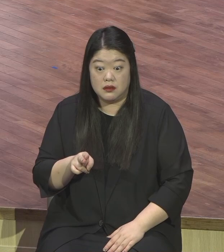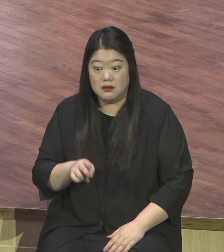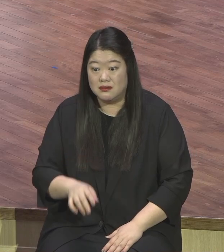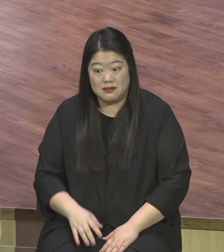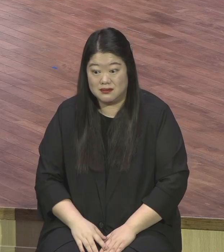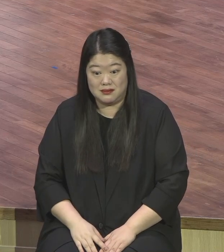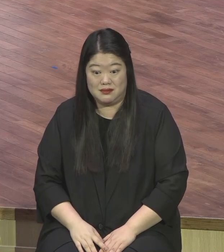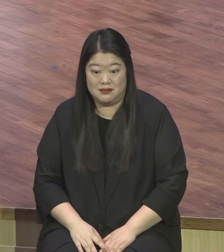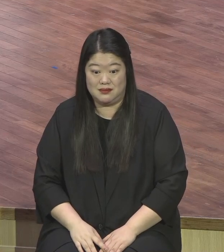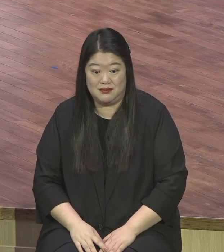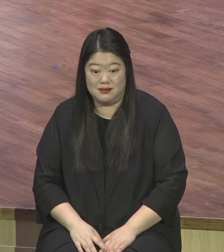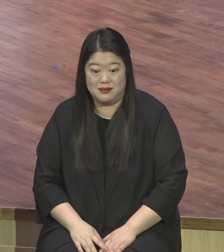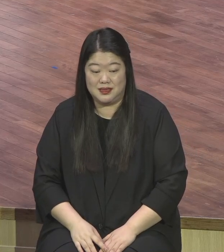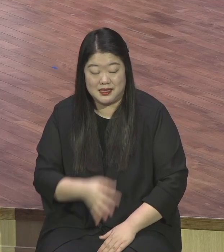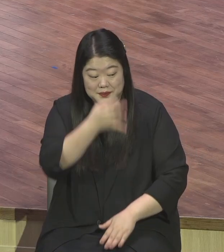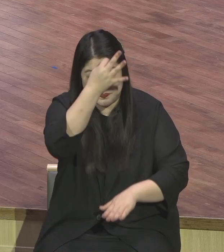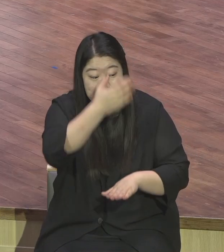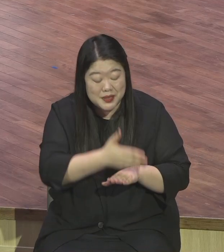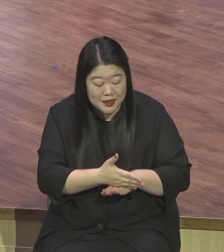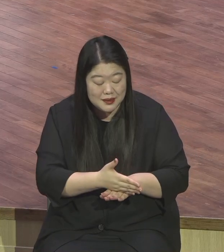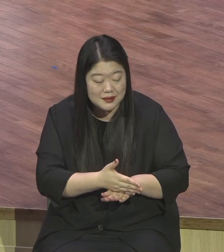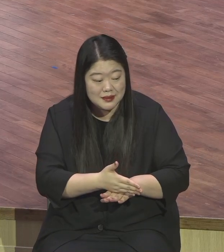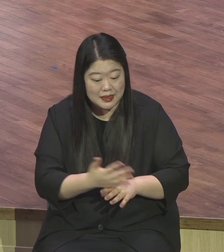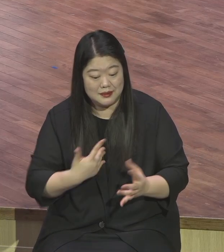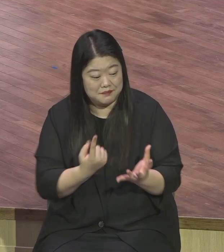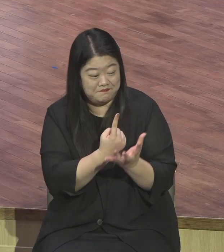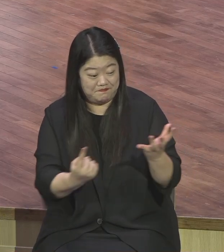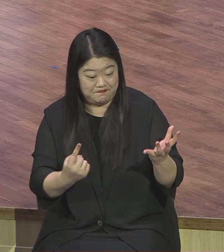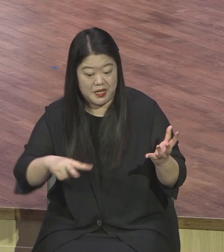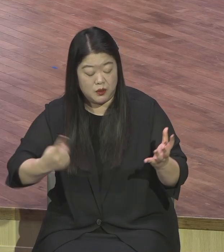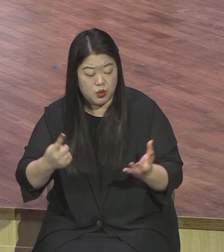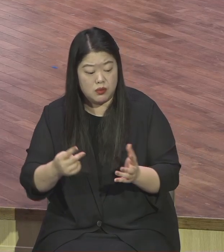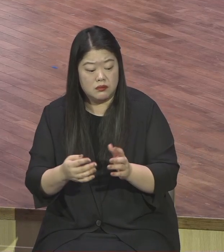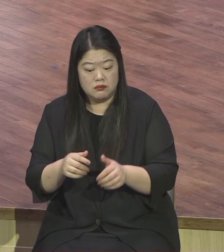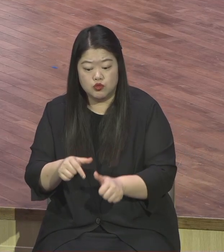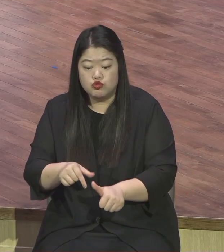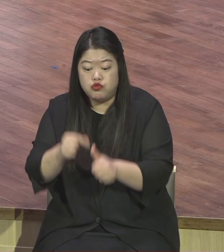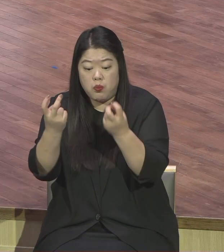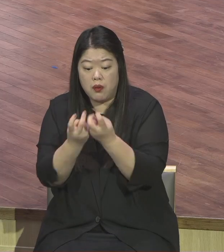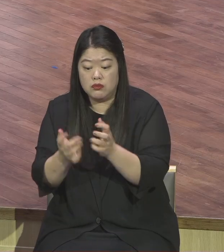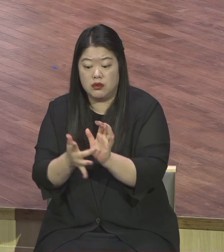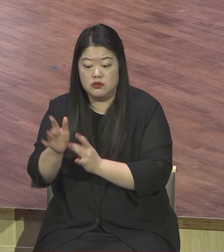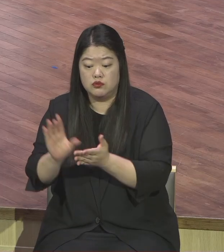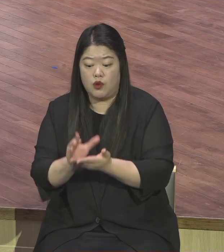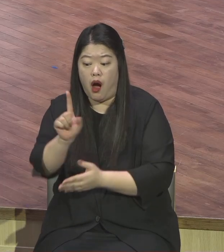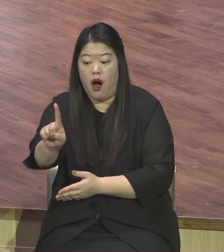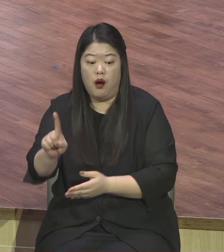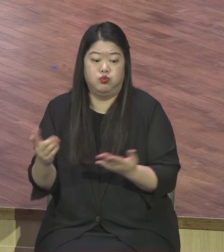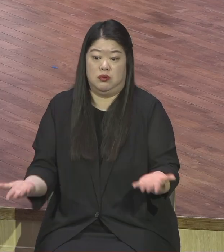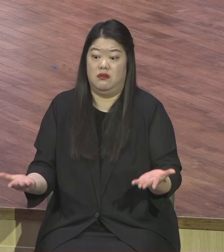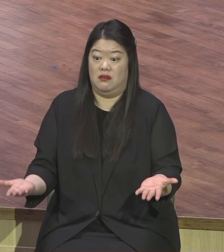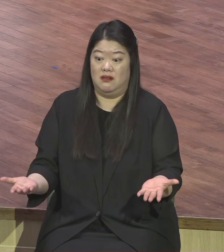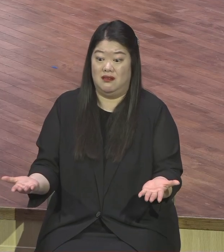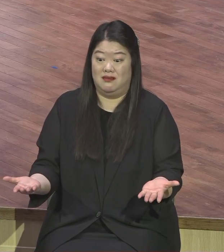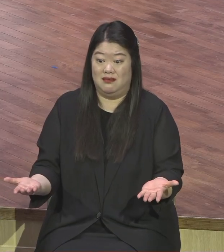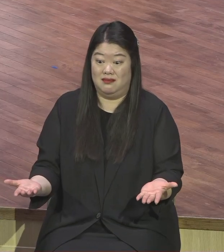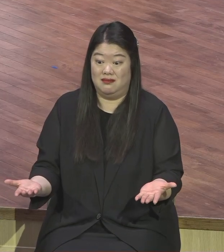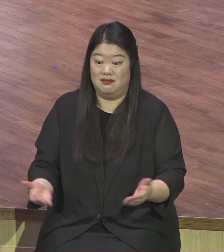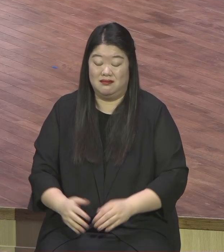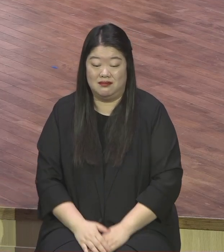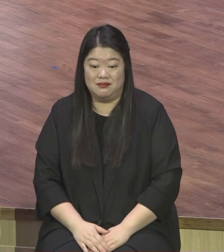얼마나 가짜가 판을 치고 있느냐. 가짜 명품, 가짜 뉴스 막 쏟아지고 있지요.